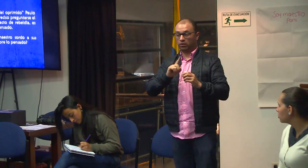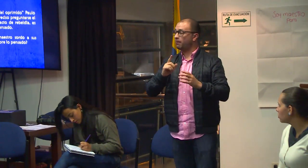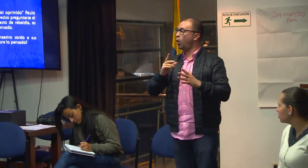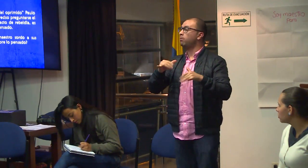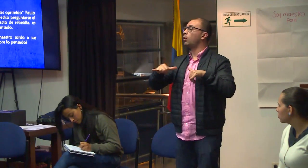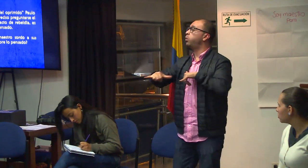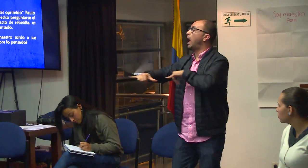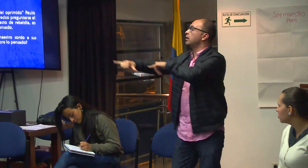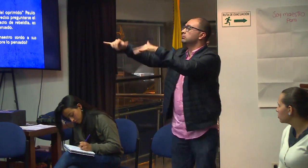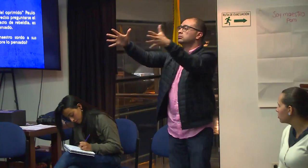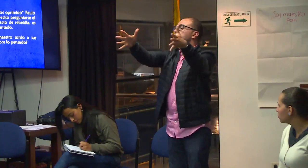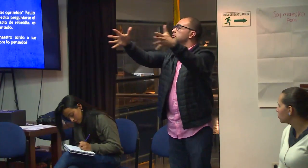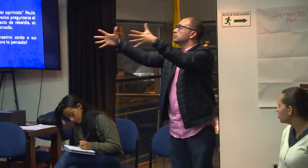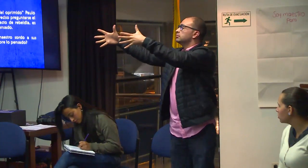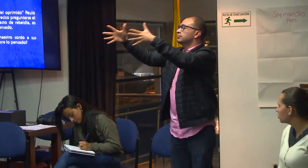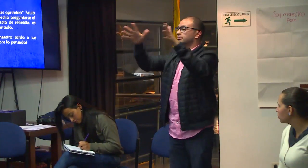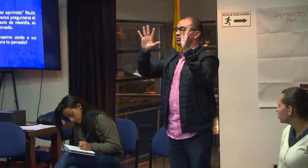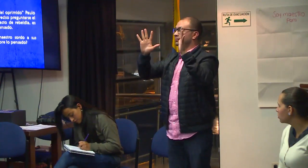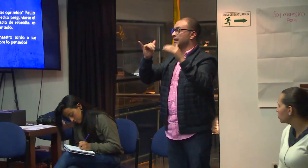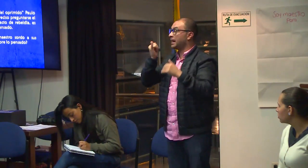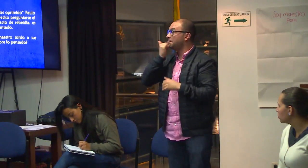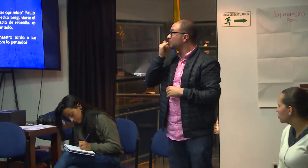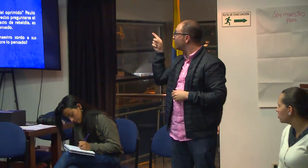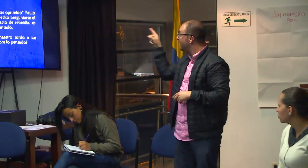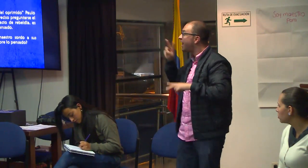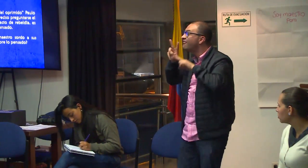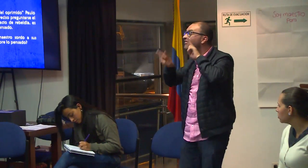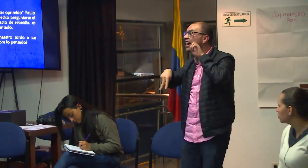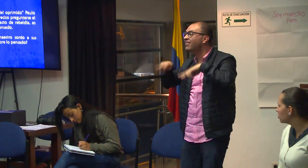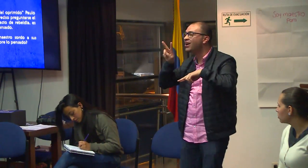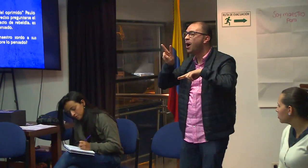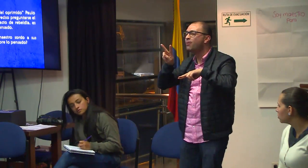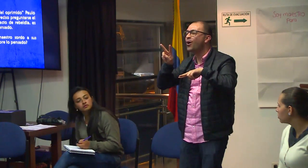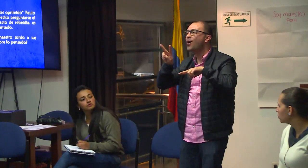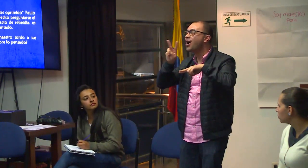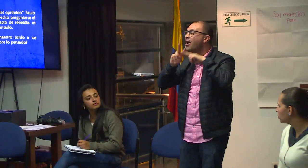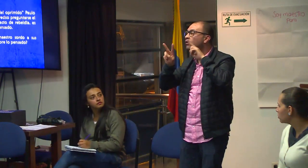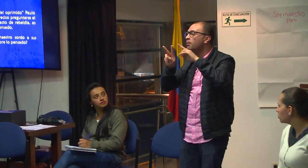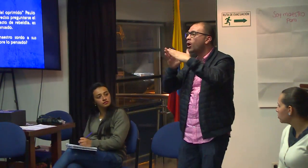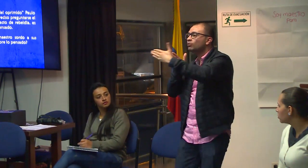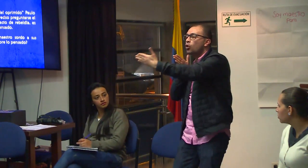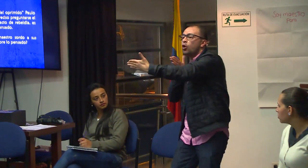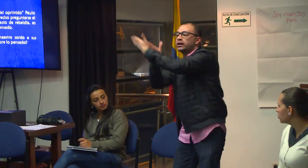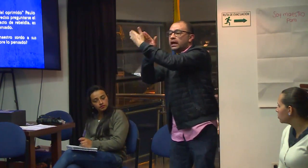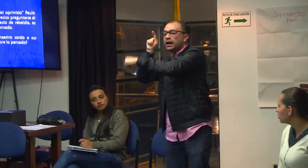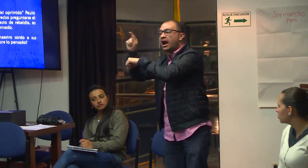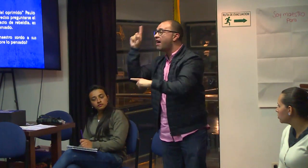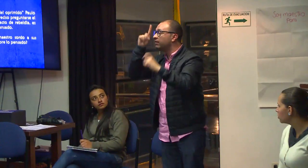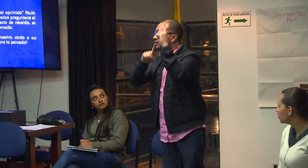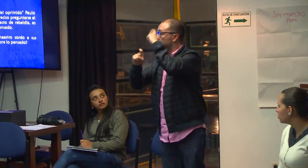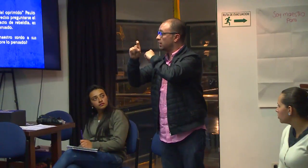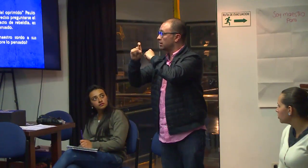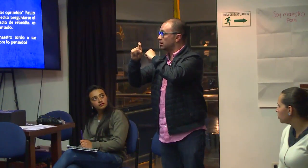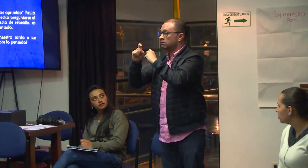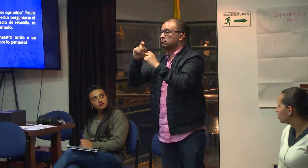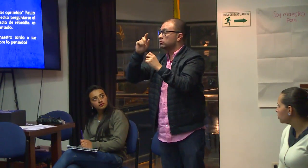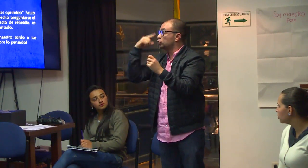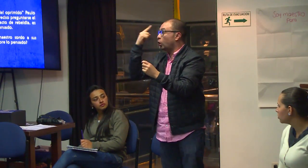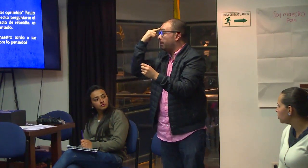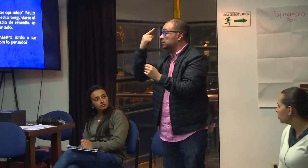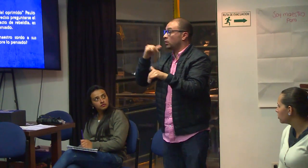cómo escriben? Y han tratado de llevarnos a que nos eduquen de la